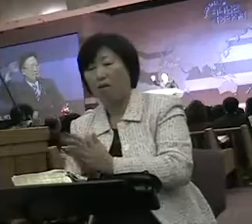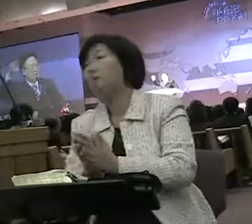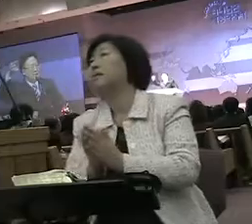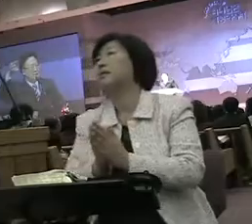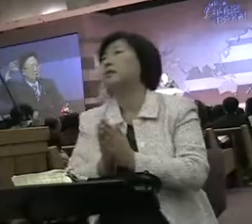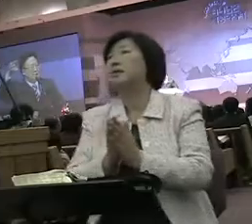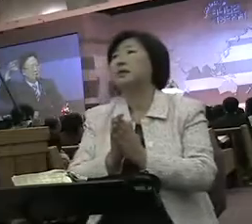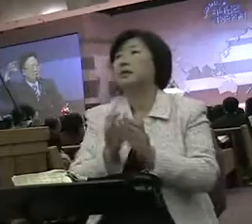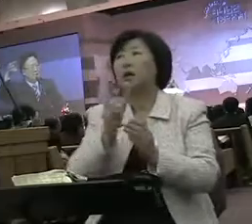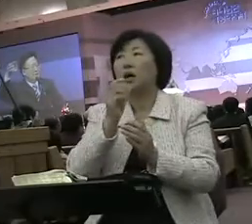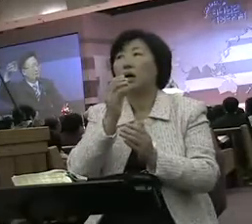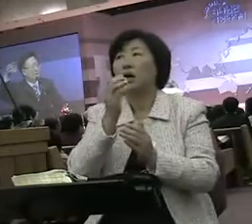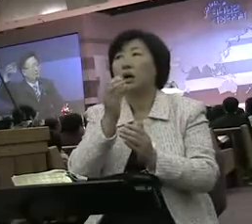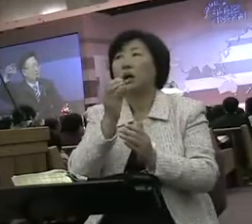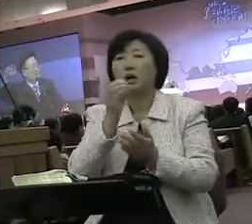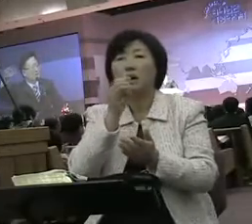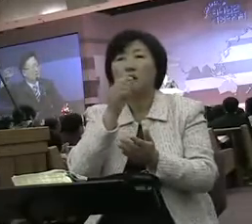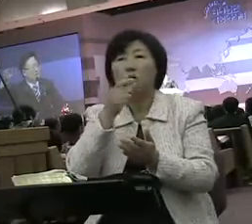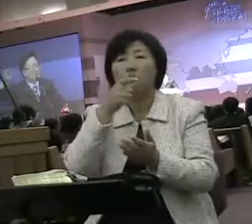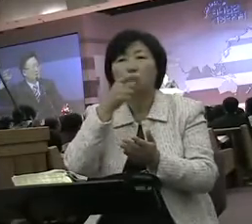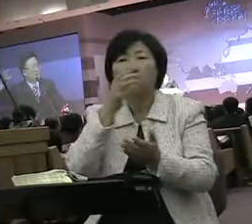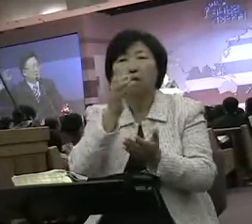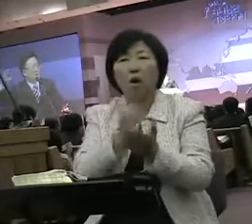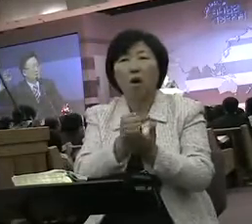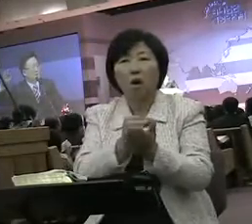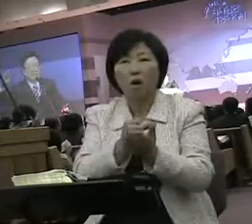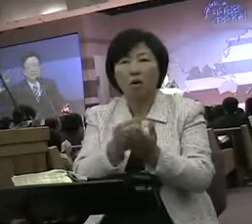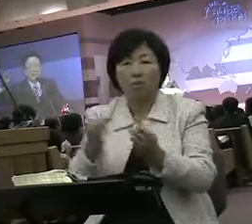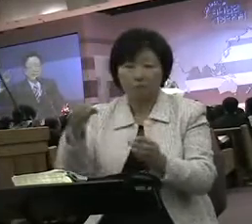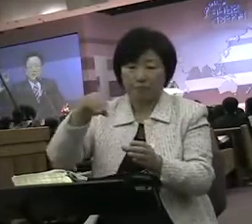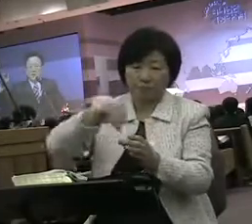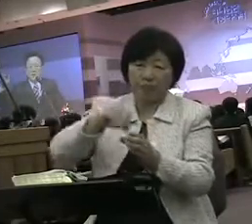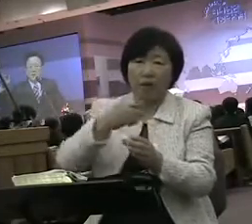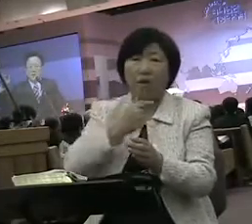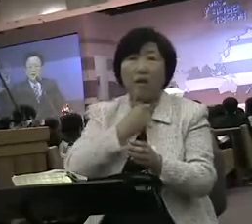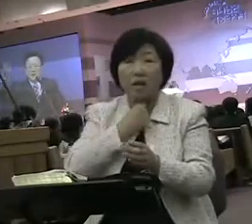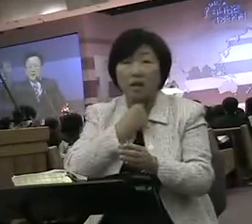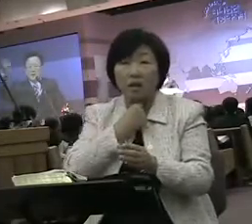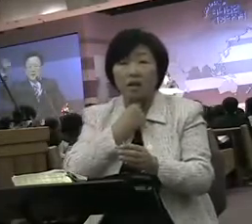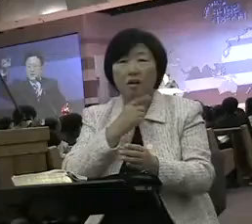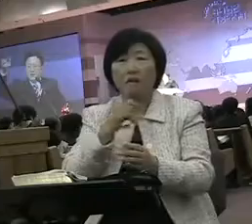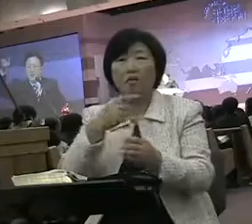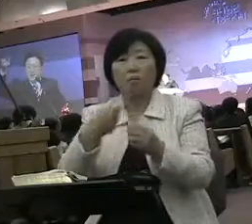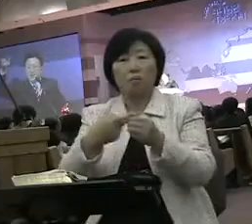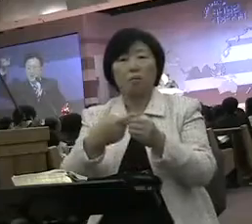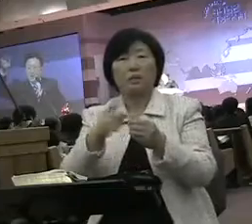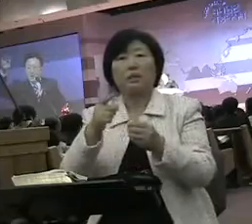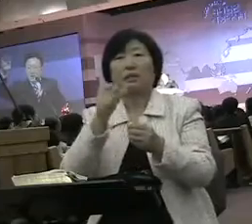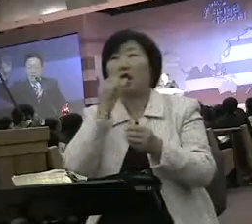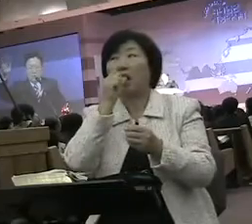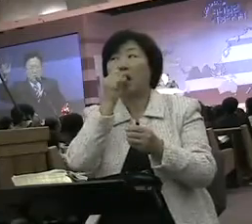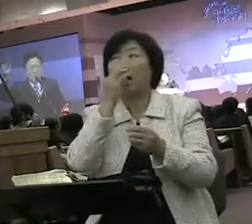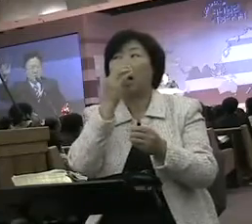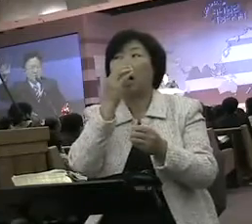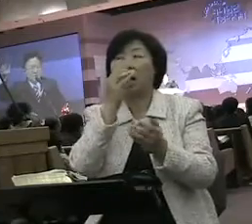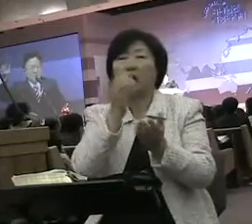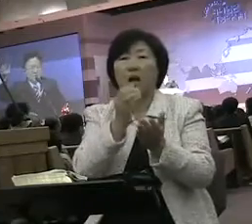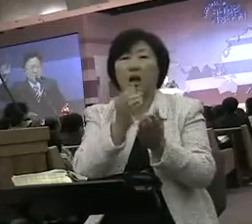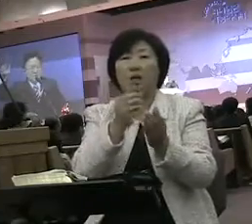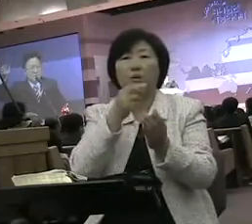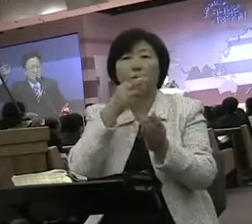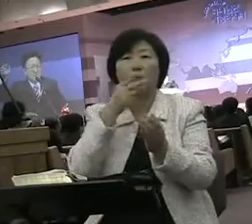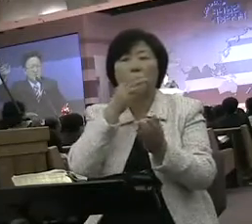자, 이 컵에 물을 더 담고 싶습니다. 먼저 뭐 해야 됩니까? 이 그릇이 이 상태로